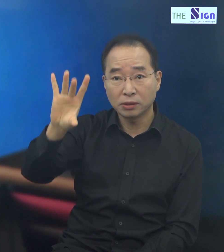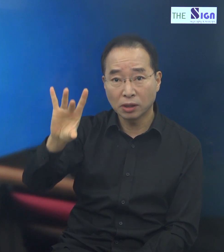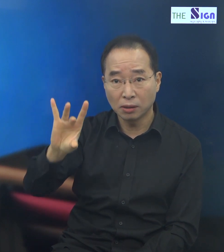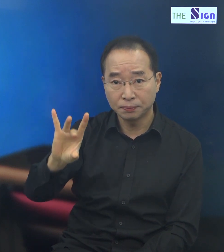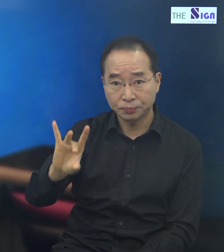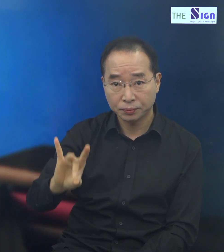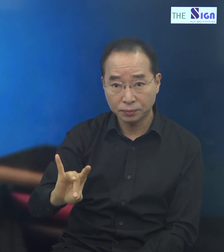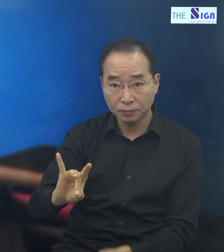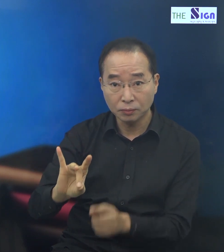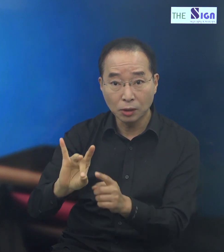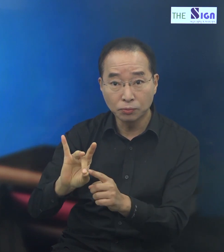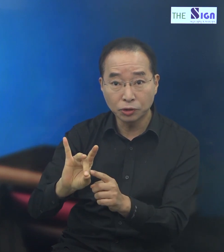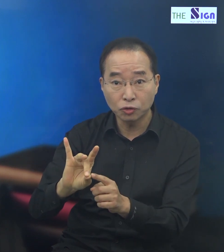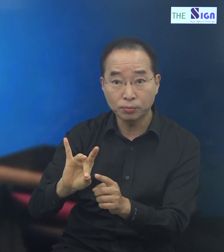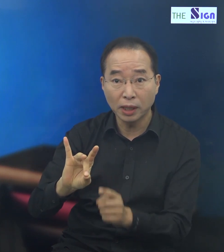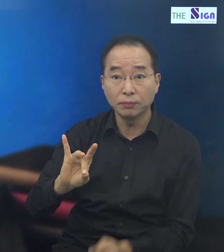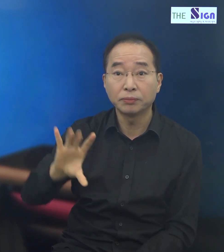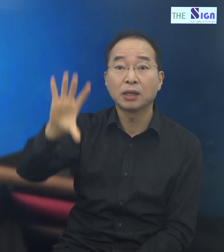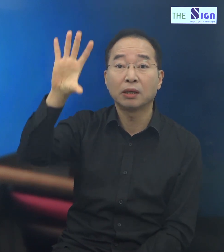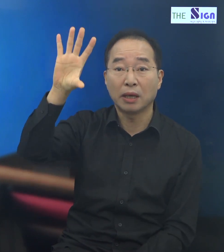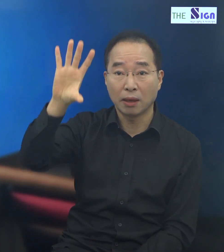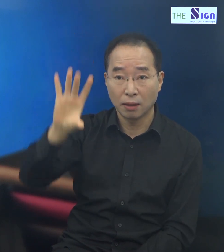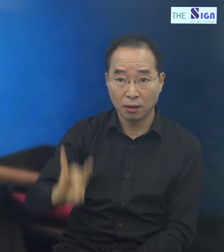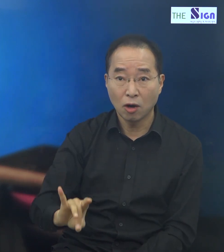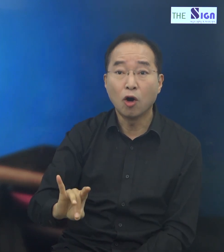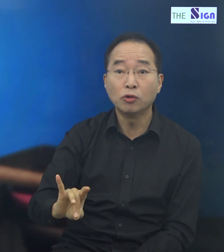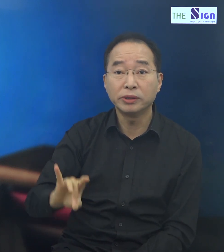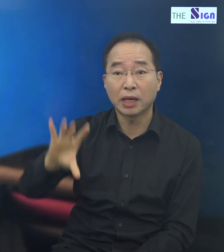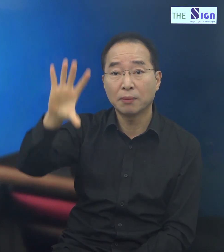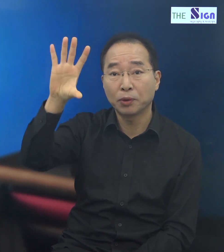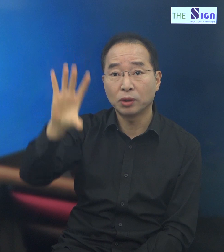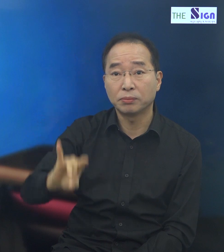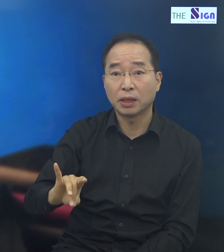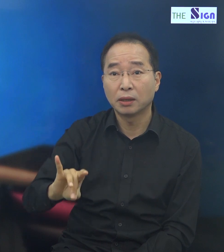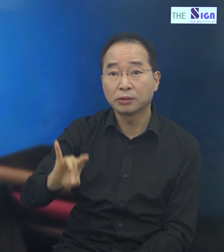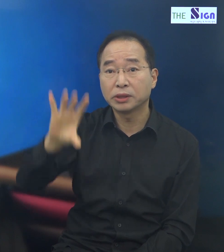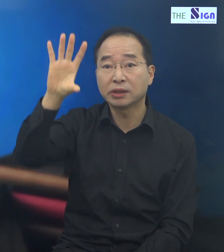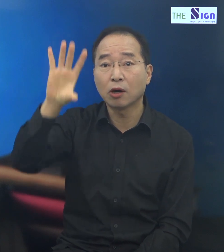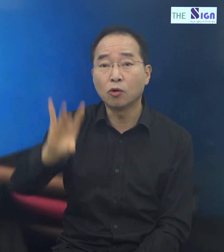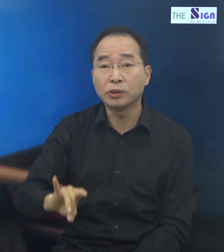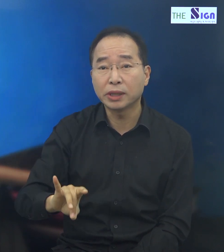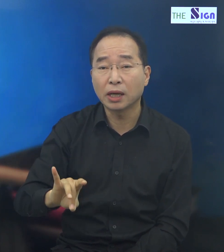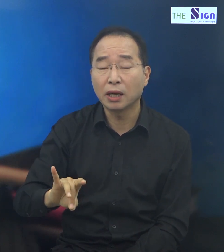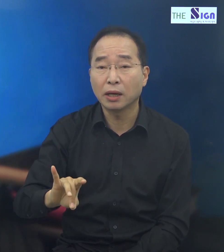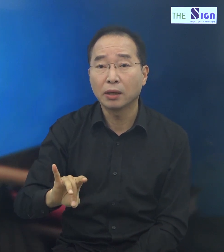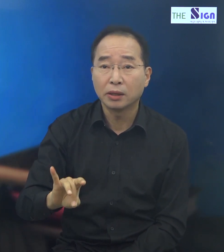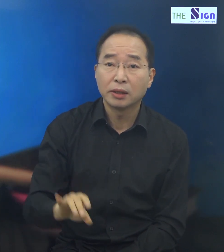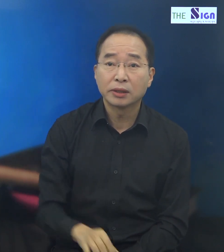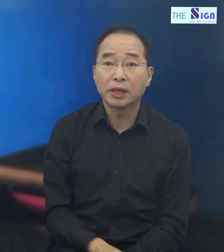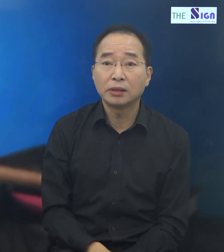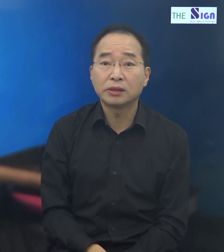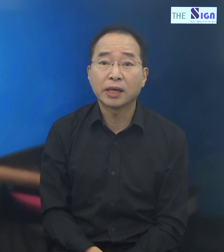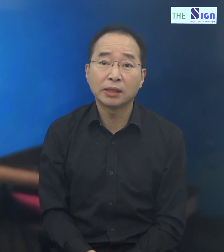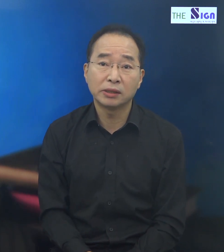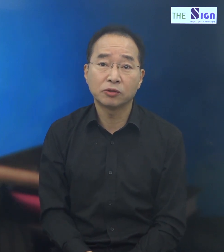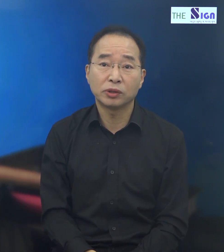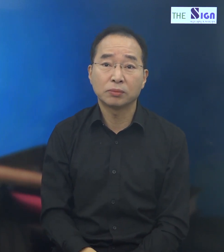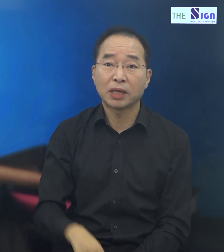내려주면서 붙여주면 이게 어울리다라는 표현입니다. 그래서 실제 어울리다가 크게는 이제 세 가지를 쓰고 있습니다. 하나는